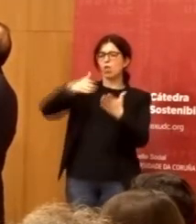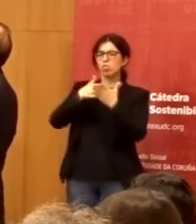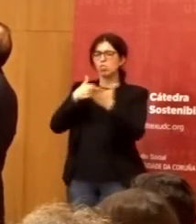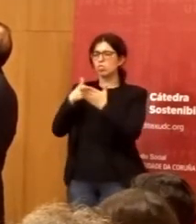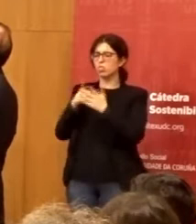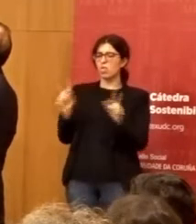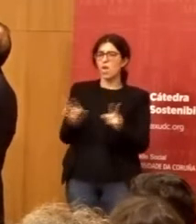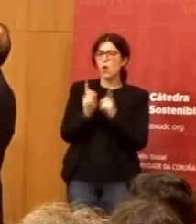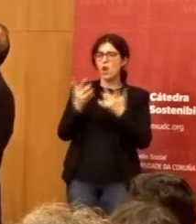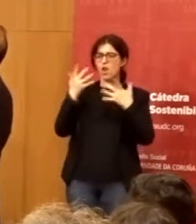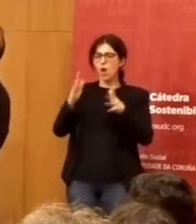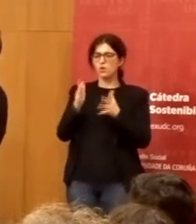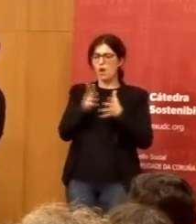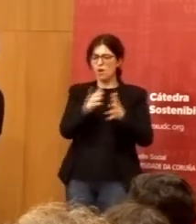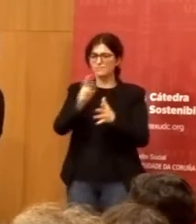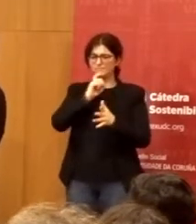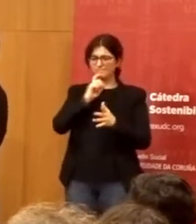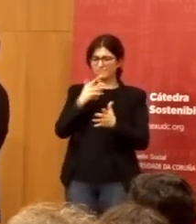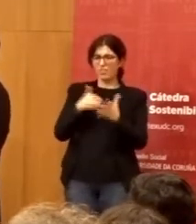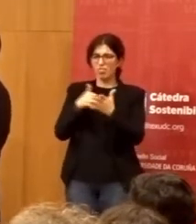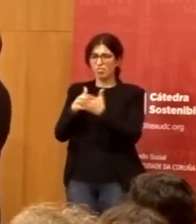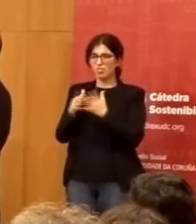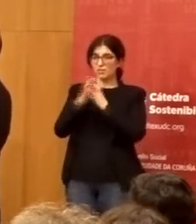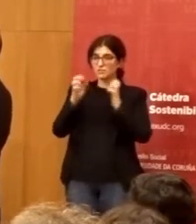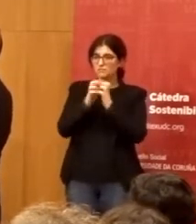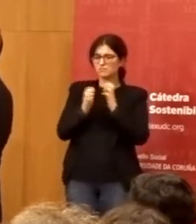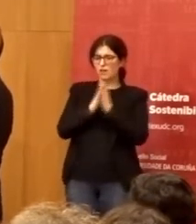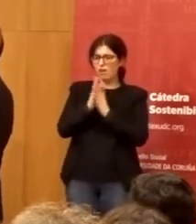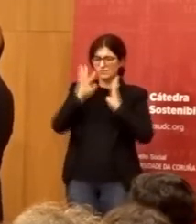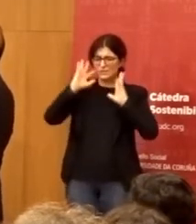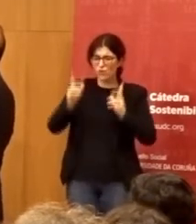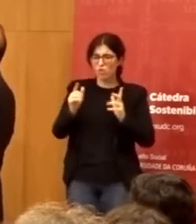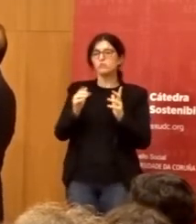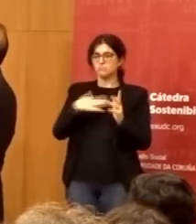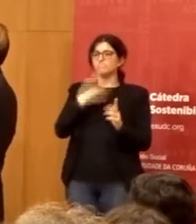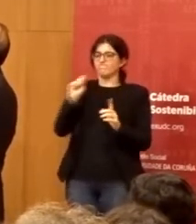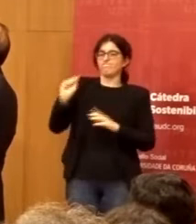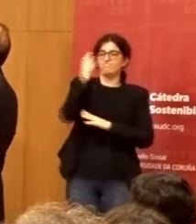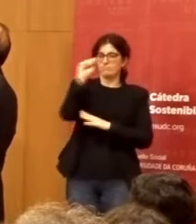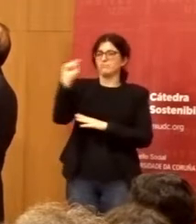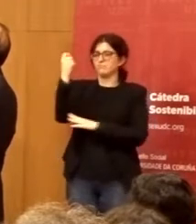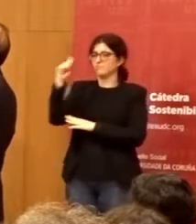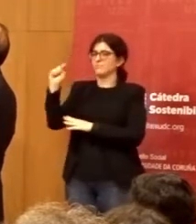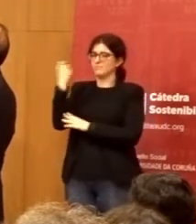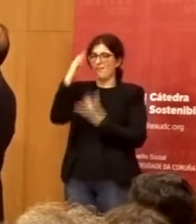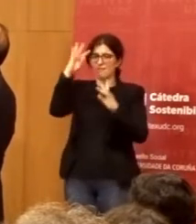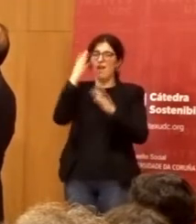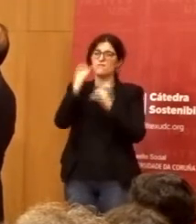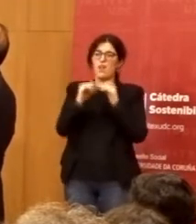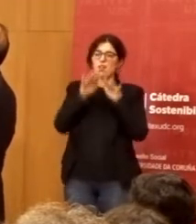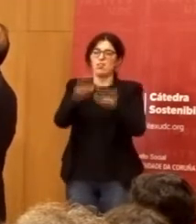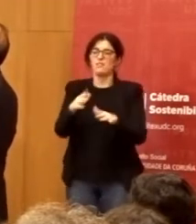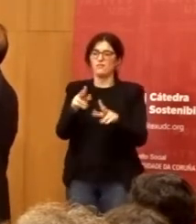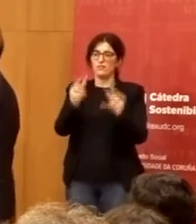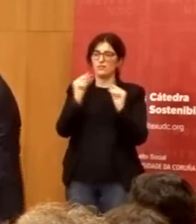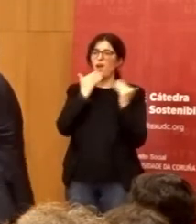obstáculos, aunque el camino se complique, porque con esfuerzo y entusiasmo podemos conseguir nuevos retos y llegar a la meta. Muchísimas gracias a